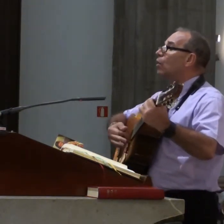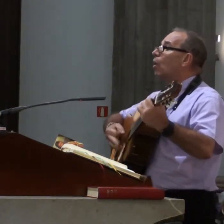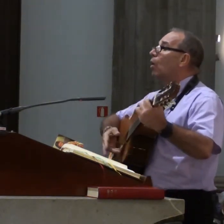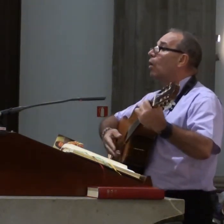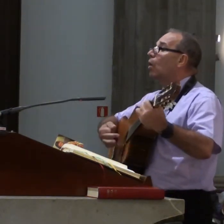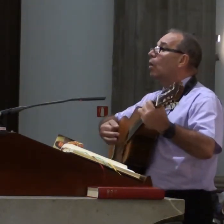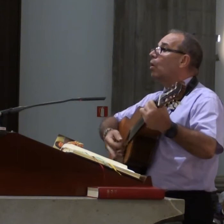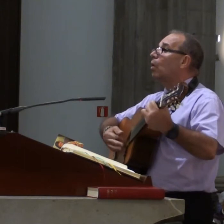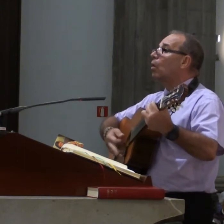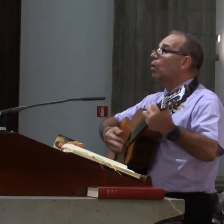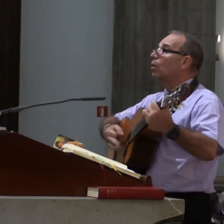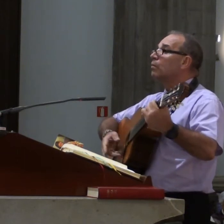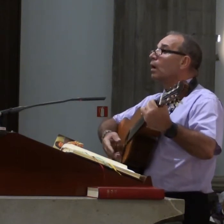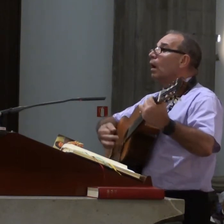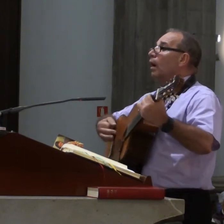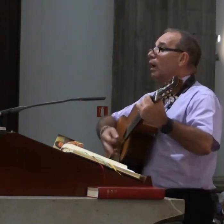prometido